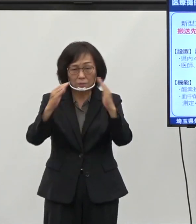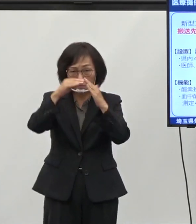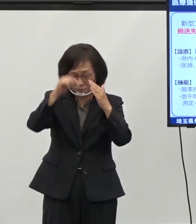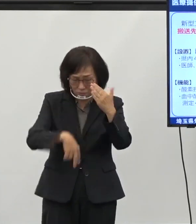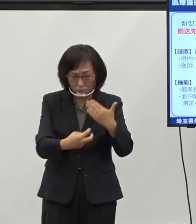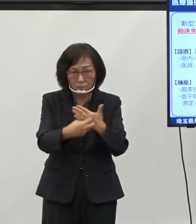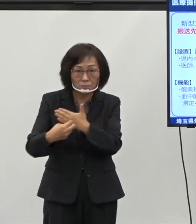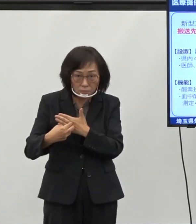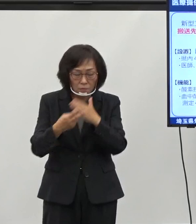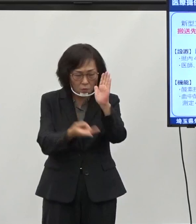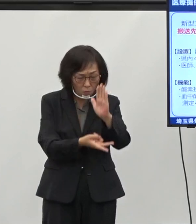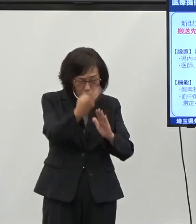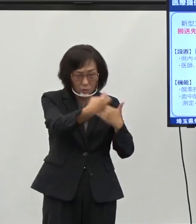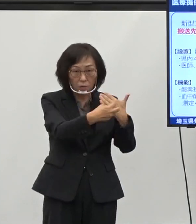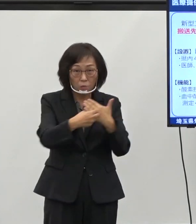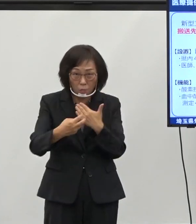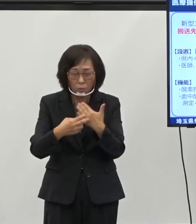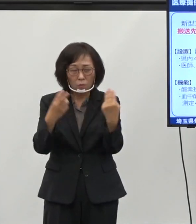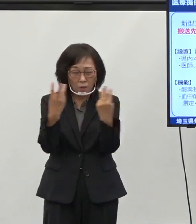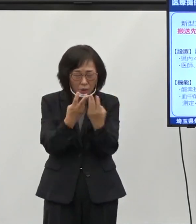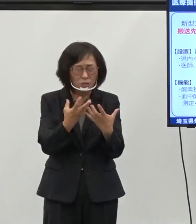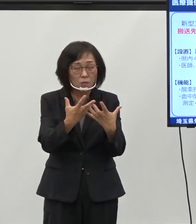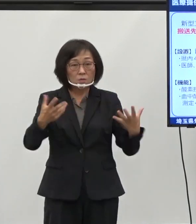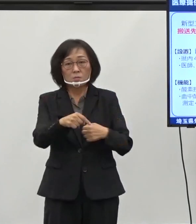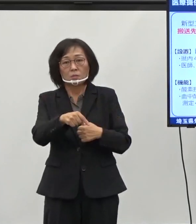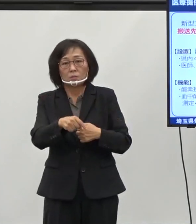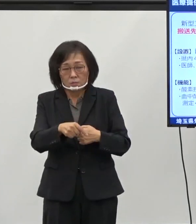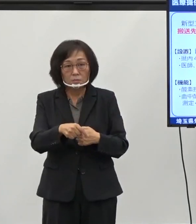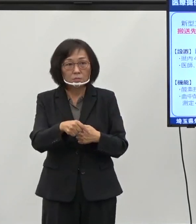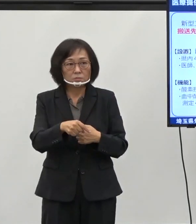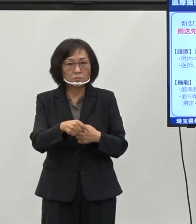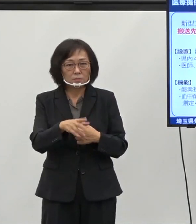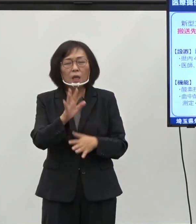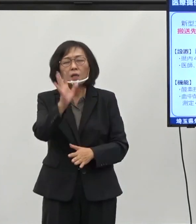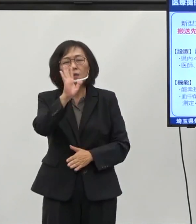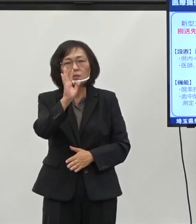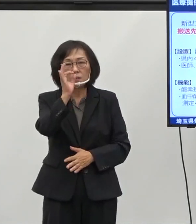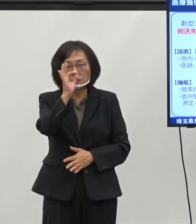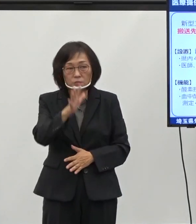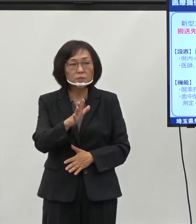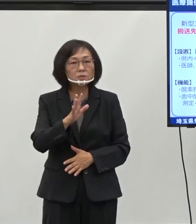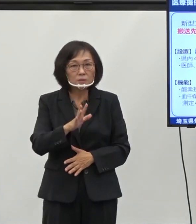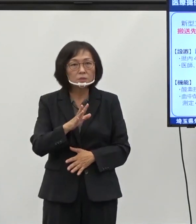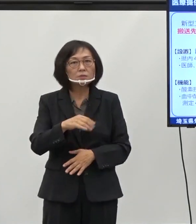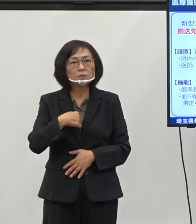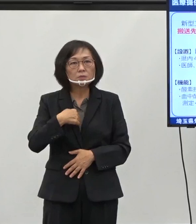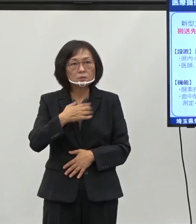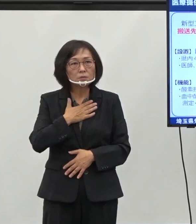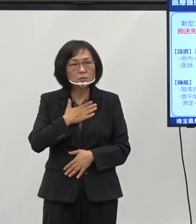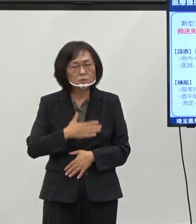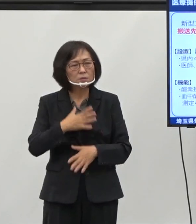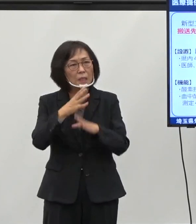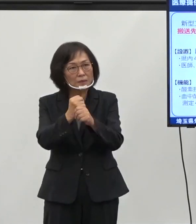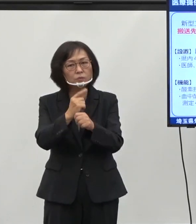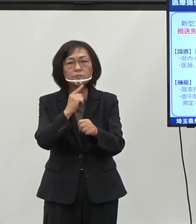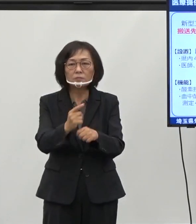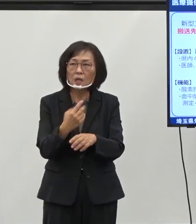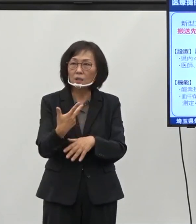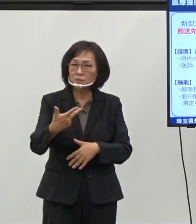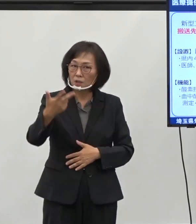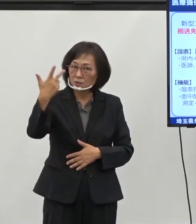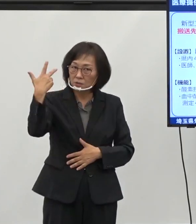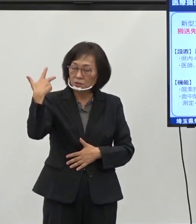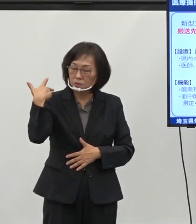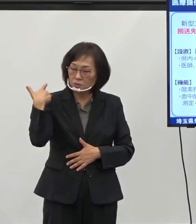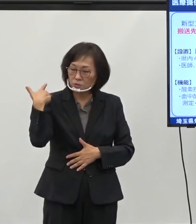はご理解をまずいただきたいと思います。その上でなんですけれども、その前にすみません、いつ把握したかということですけれども、先